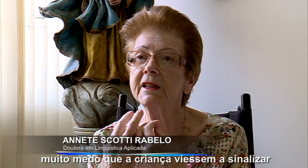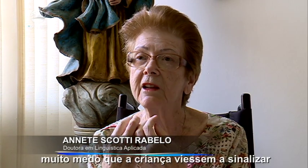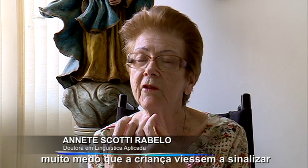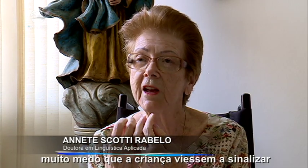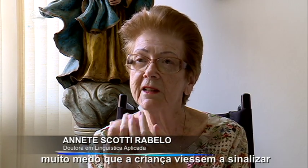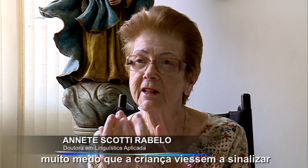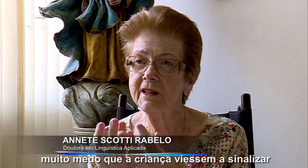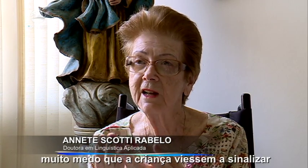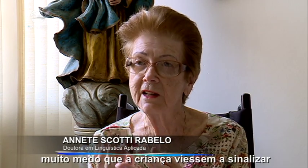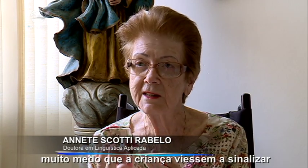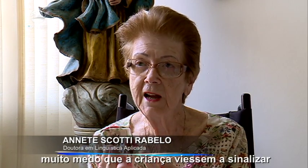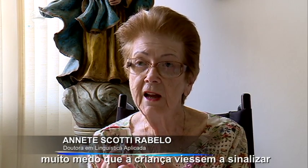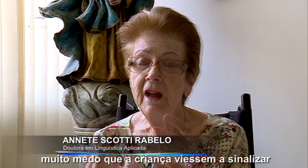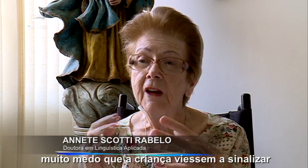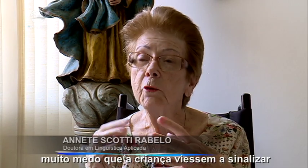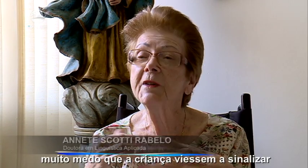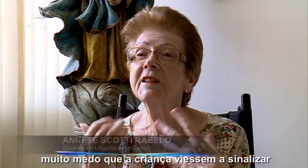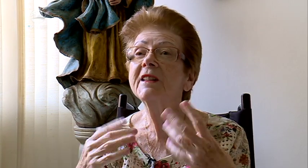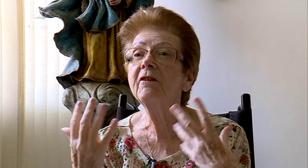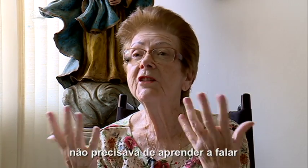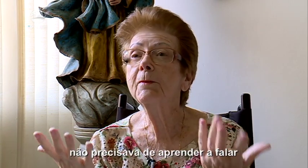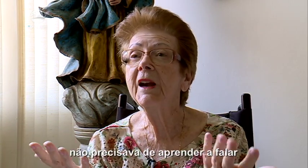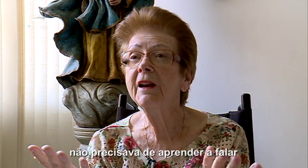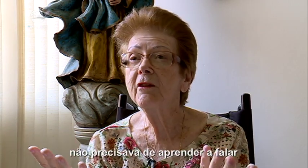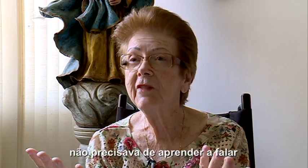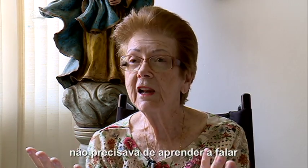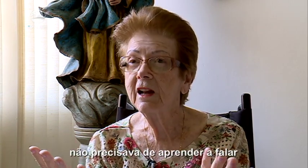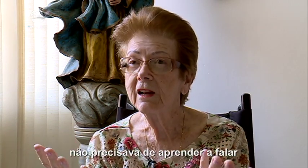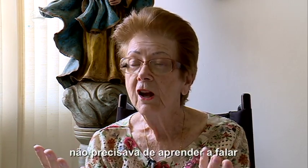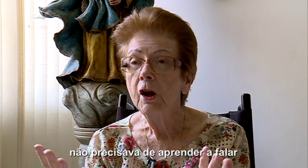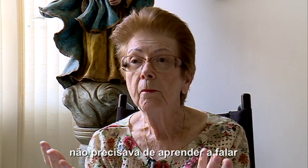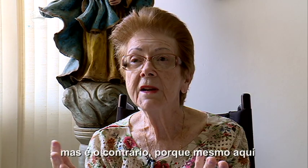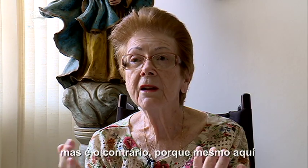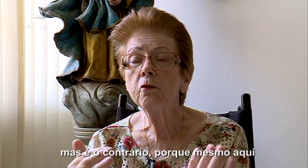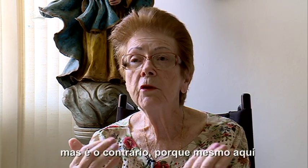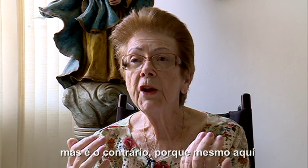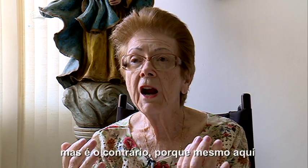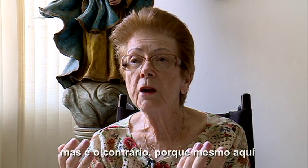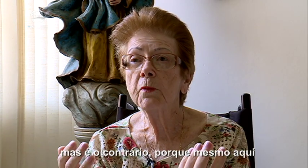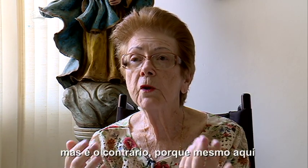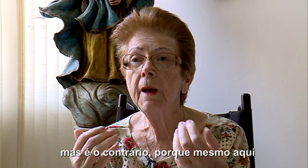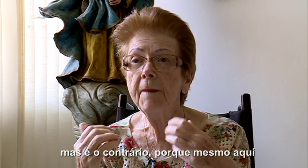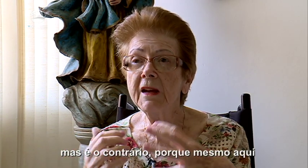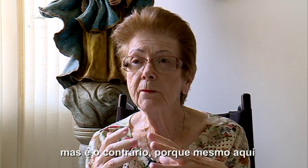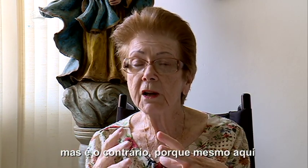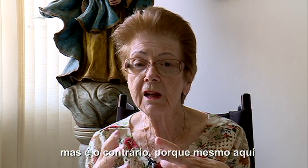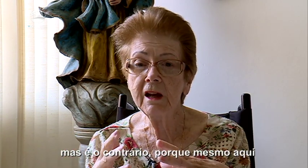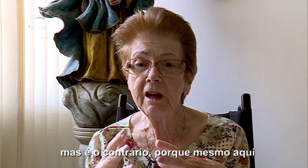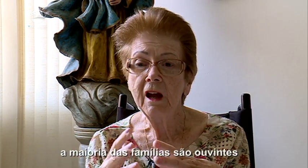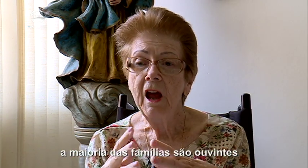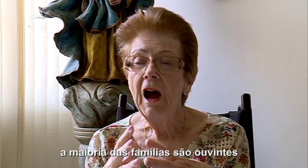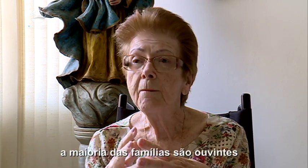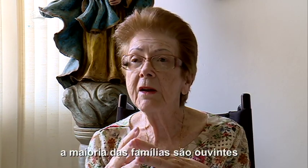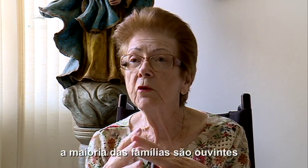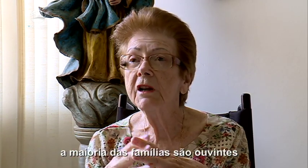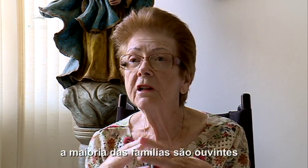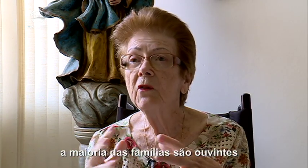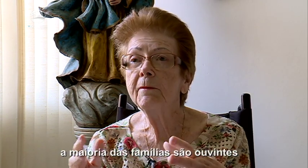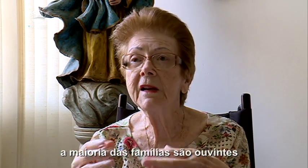que viesse sinalizar não precisava de aprender a falar. Mas ao contrário, porque mesmo aqui, a maioria das famílias